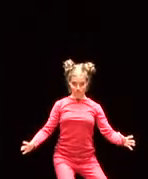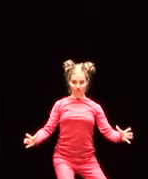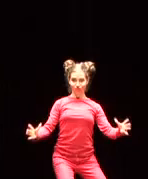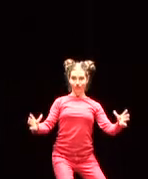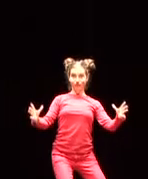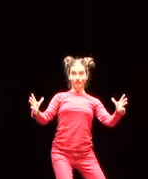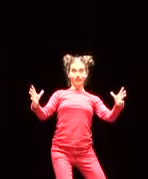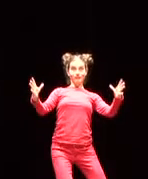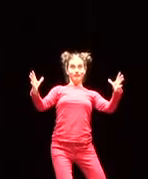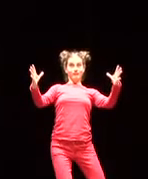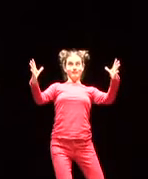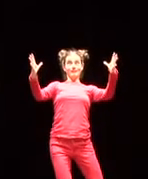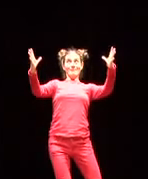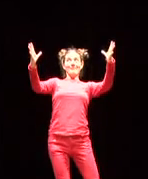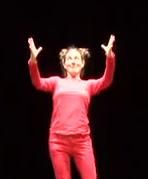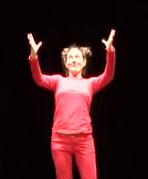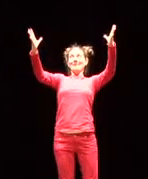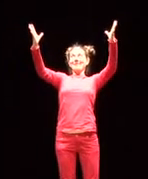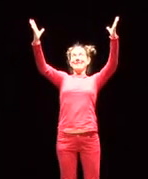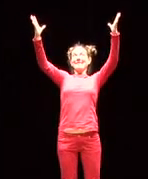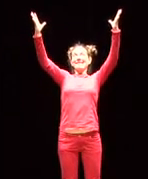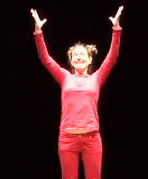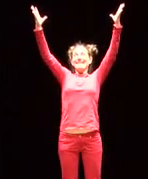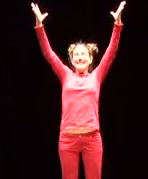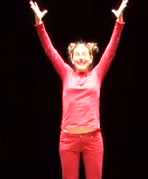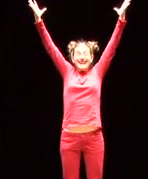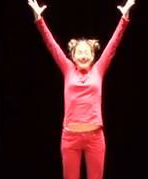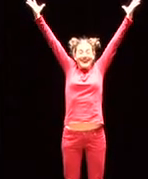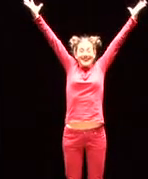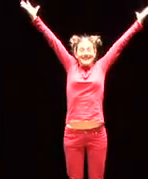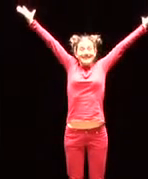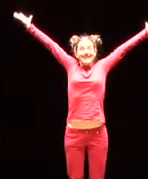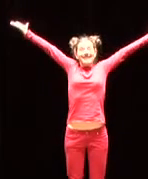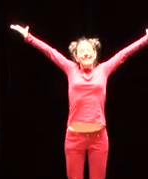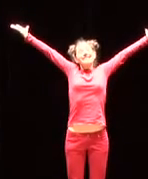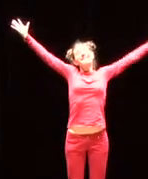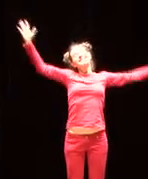il pousse si bien que c'est un géant,